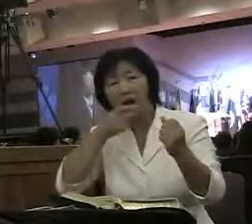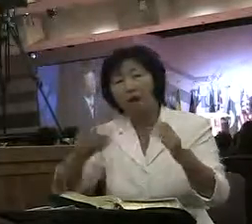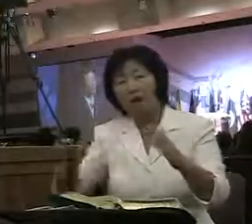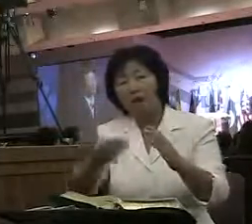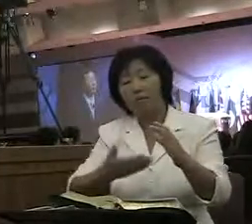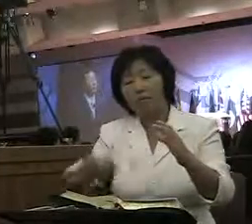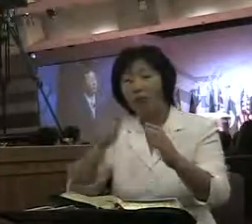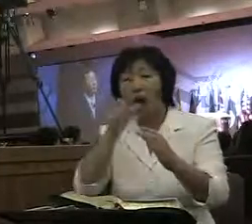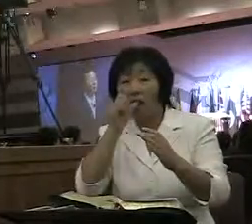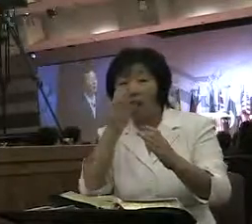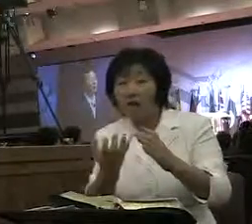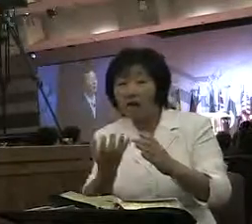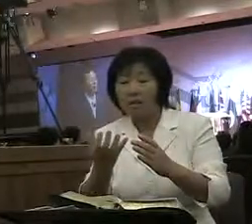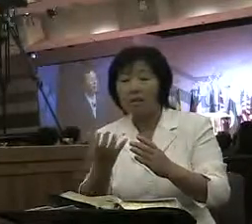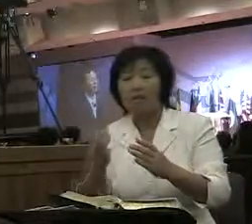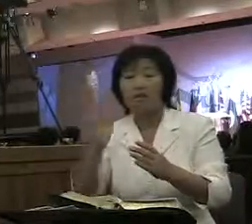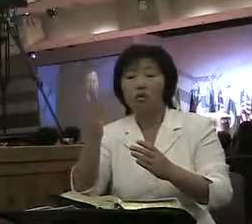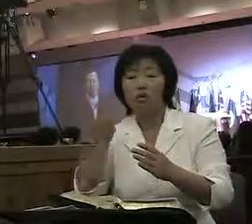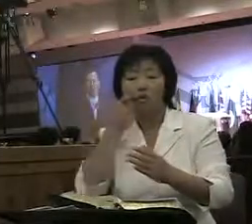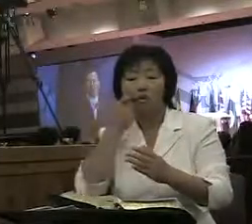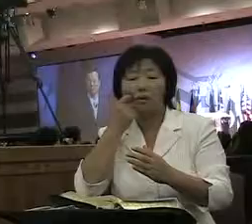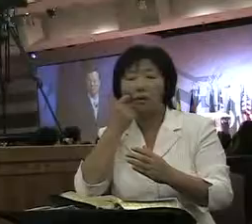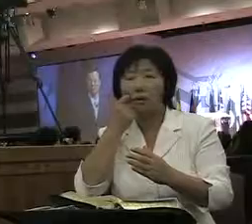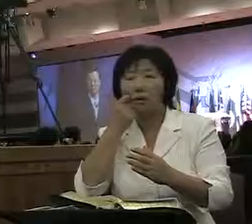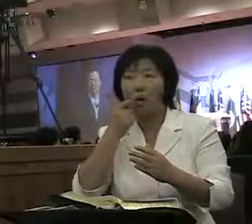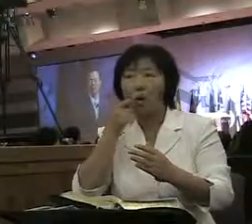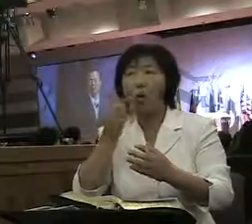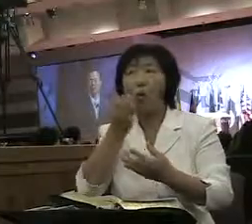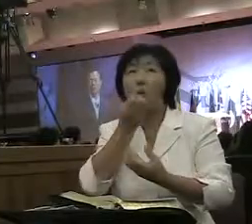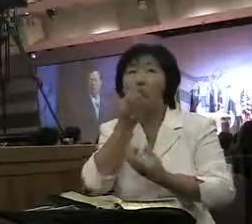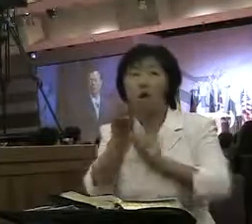못 되는 거예요. 회개.